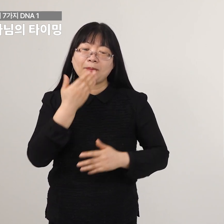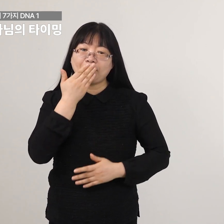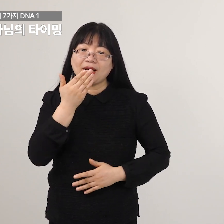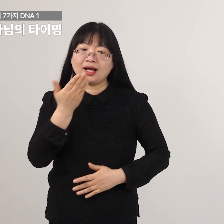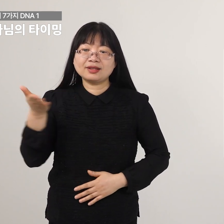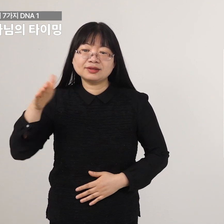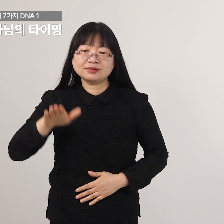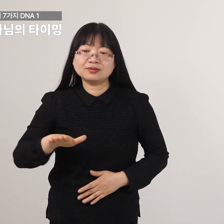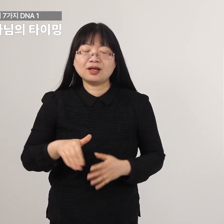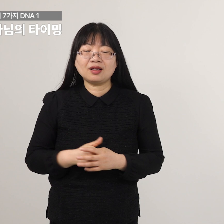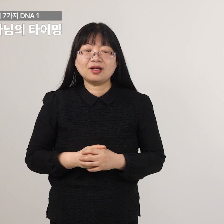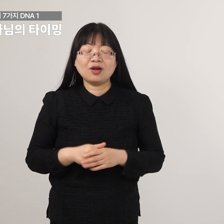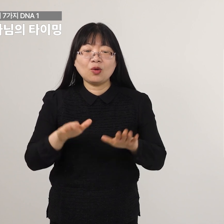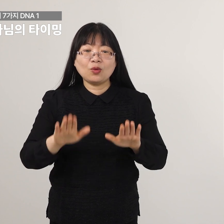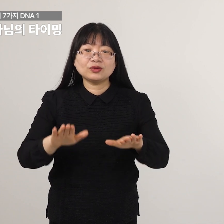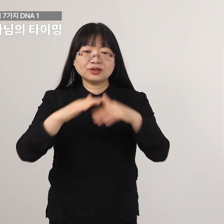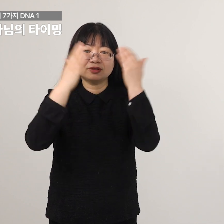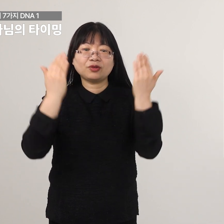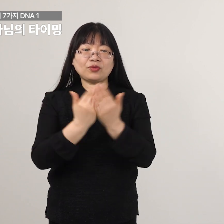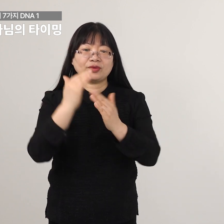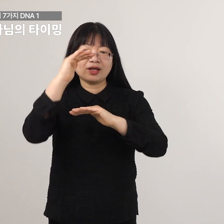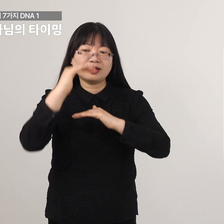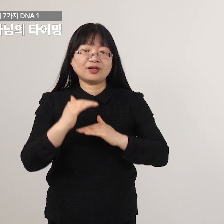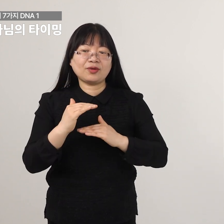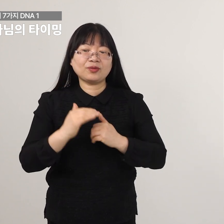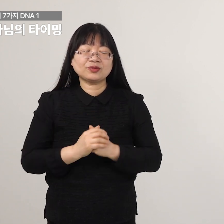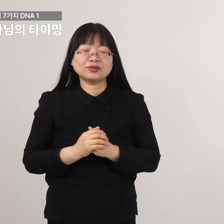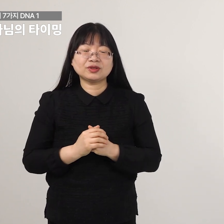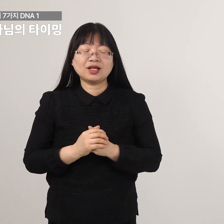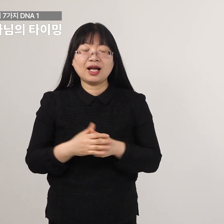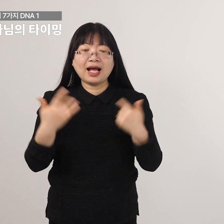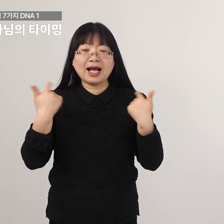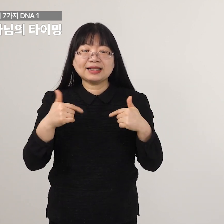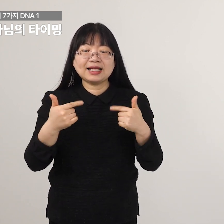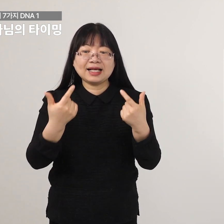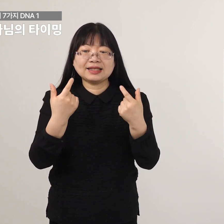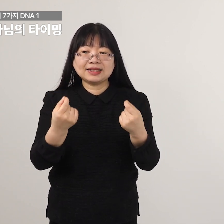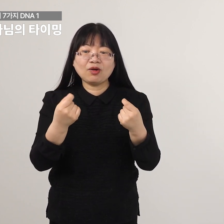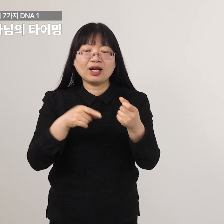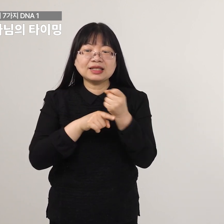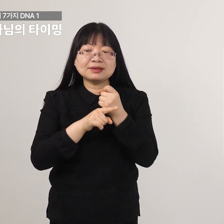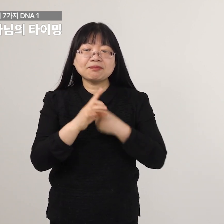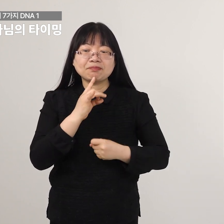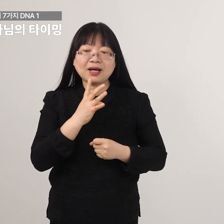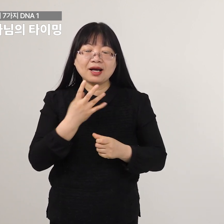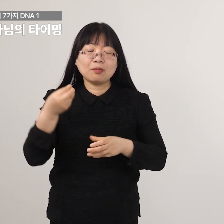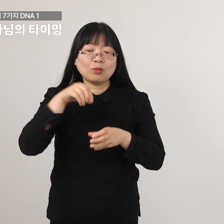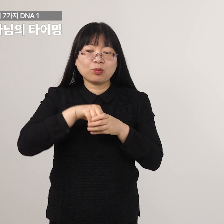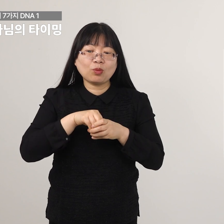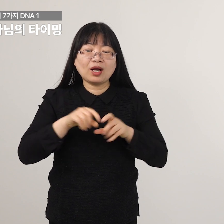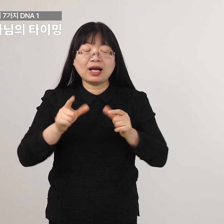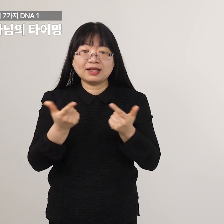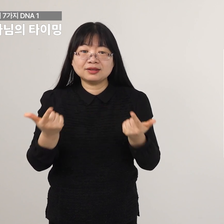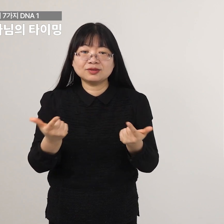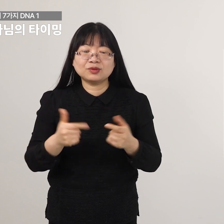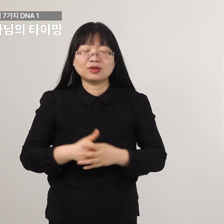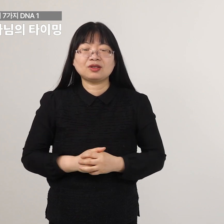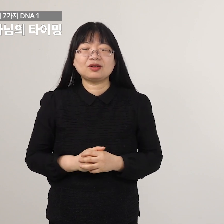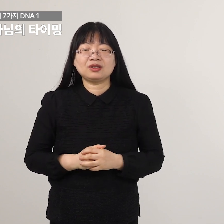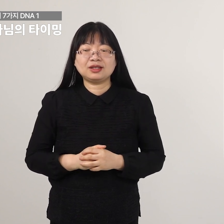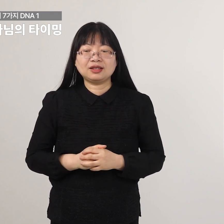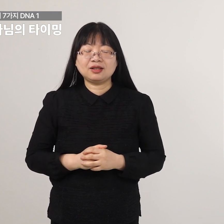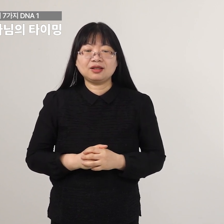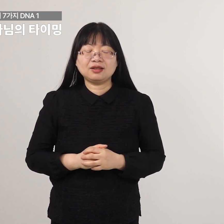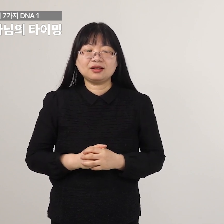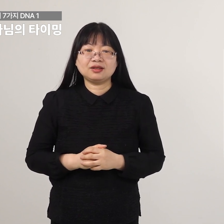하겠는데 오늘 전체 내용은 꼭 그런 의미만을 담고 있는 건 아닙니다.